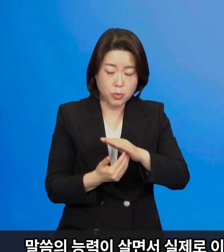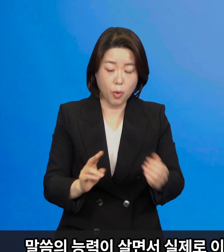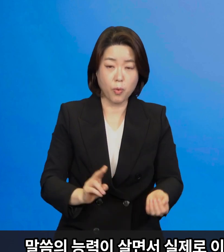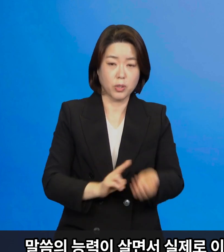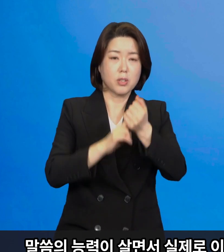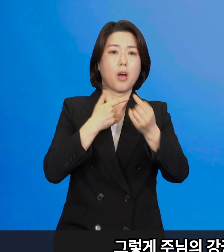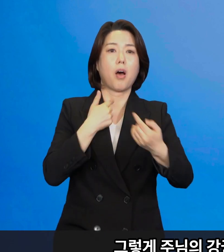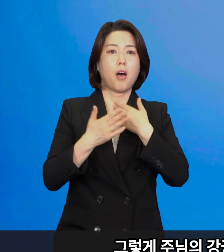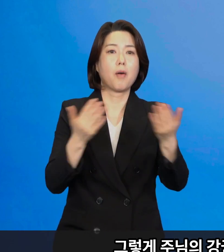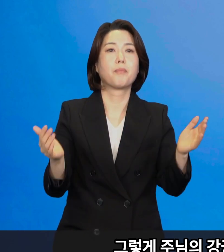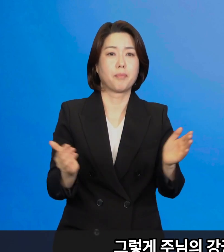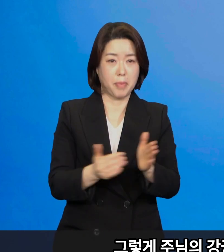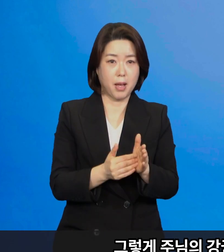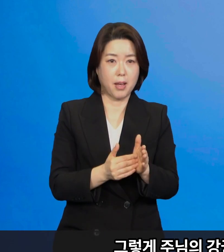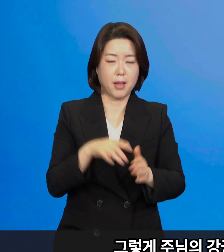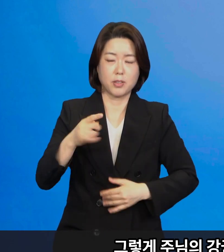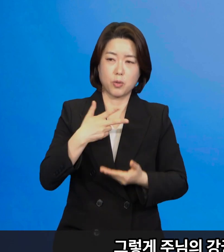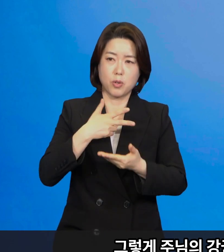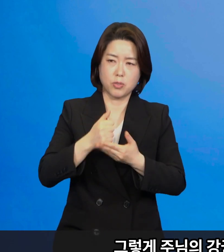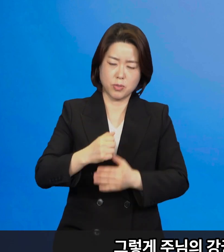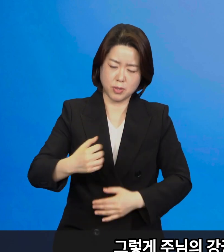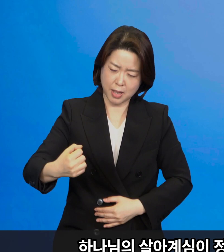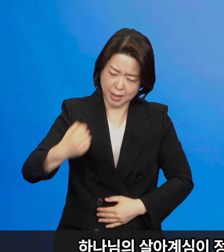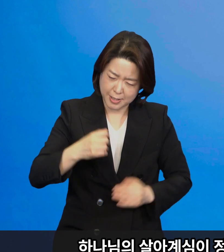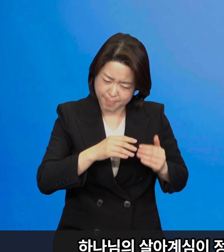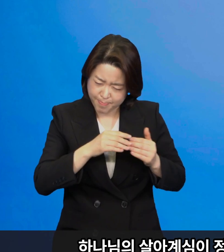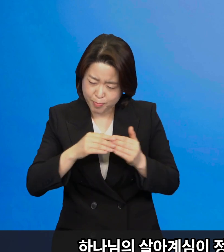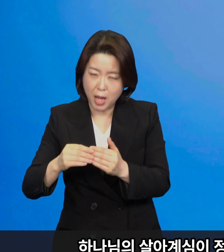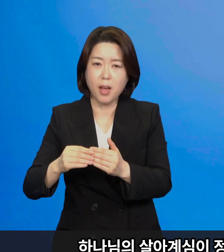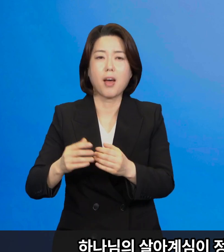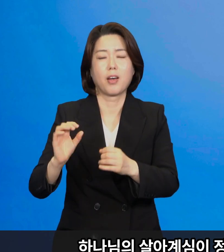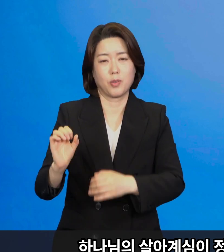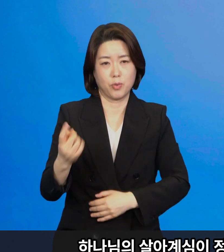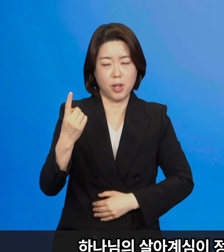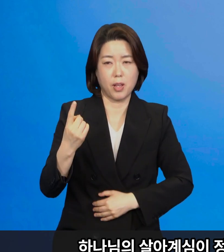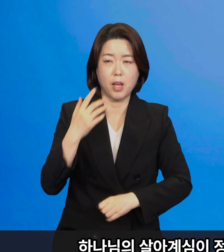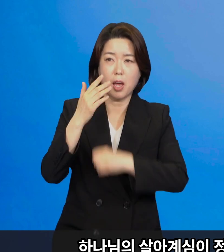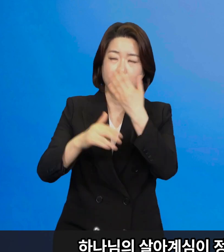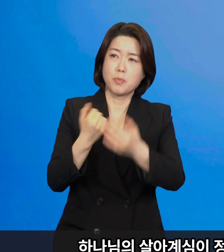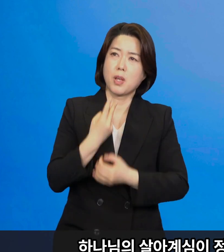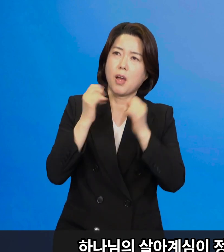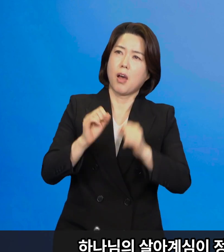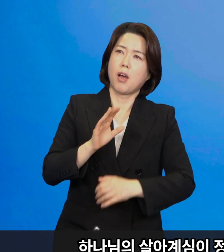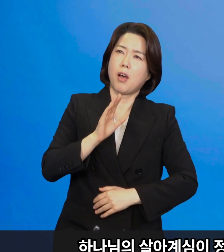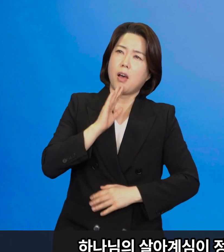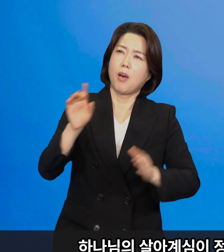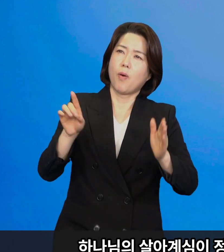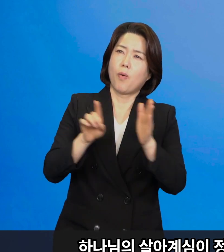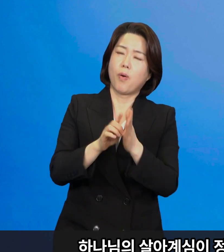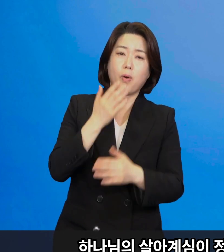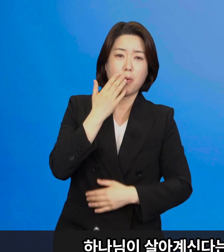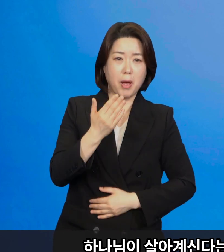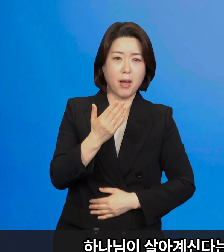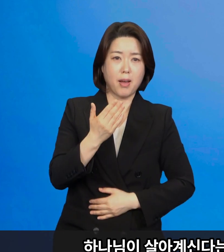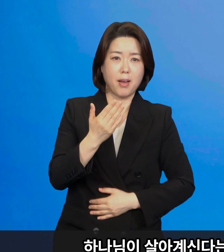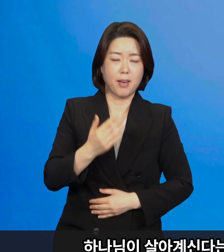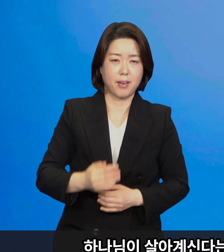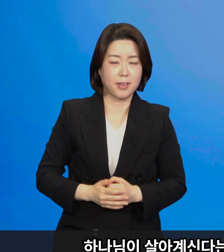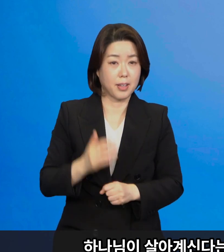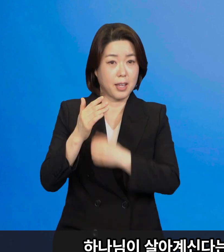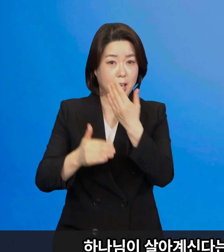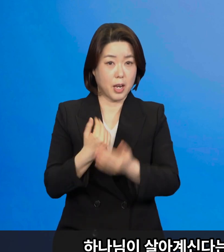경험하였습니다. 그렇게 주님의 강권하시는 인도로 인해 하나님의 살아계심이 정말 믿어지기 시작했습니다.